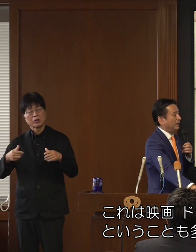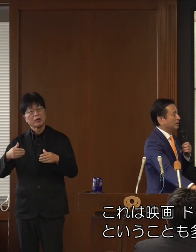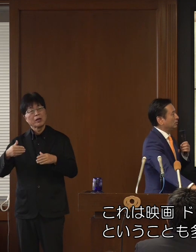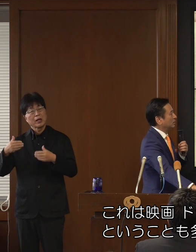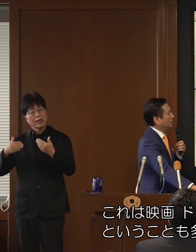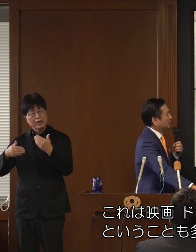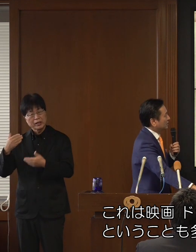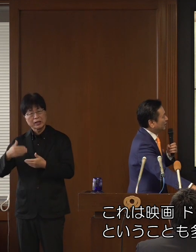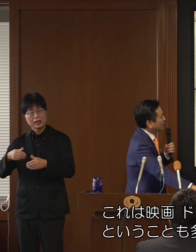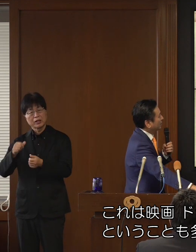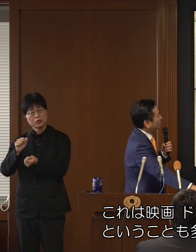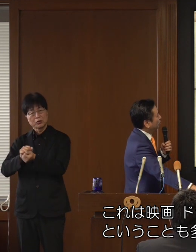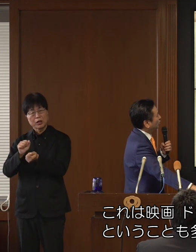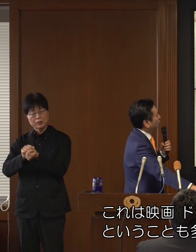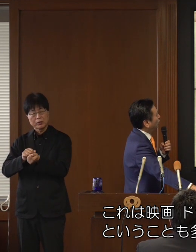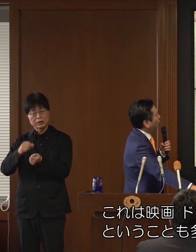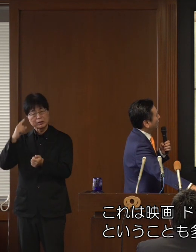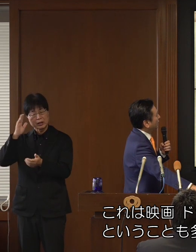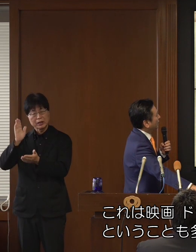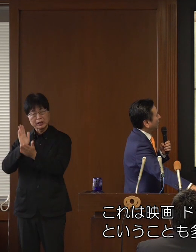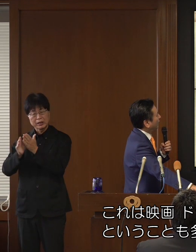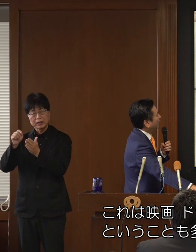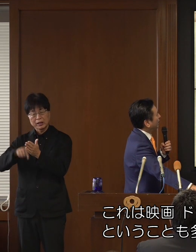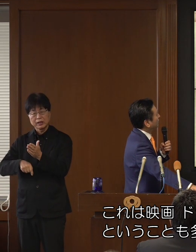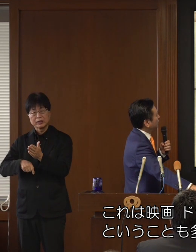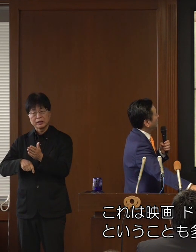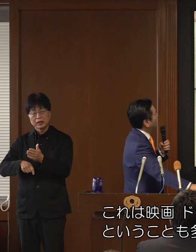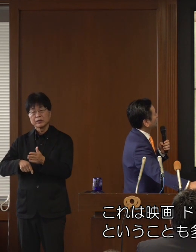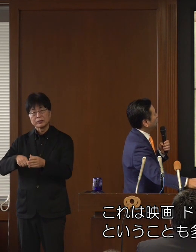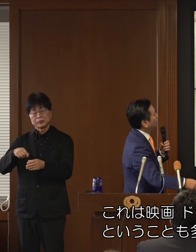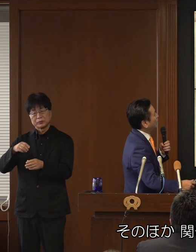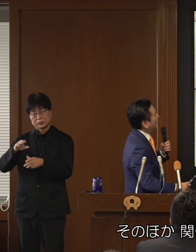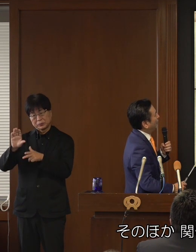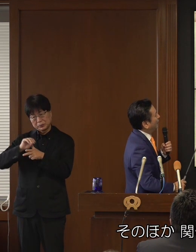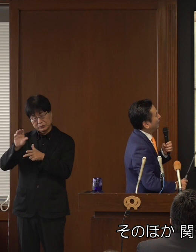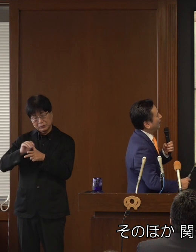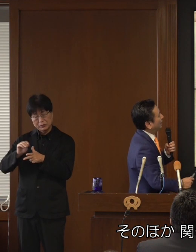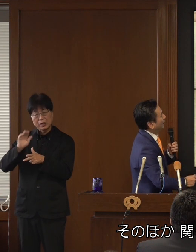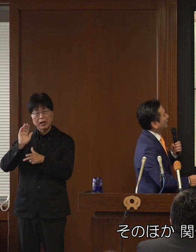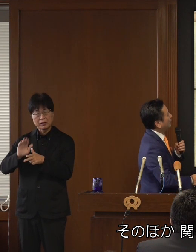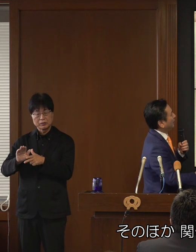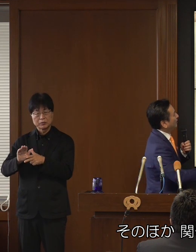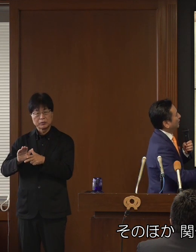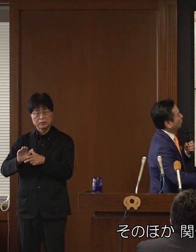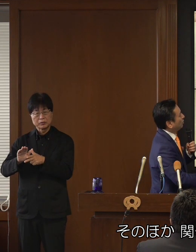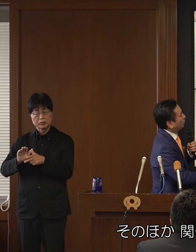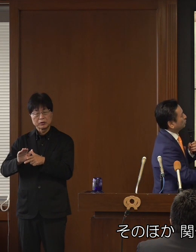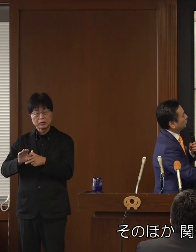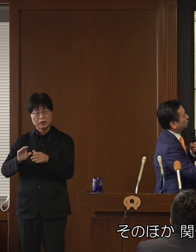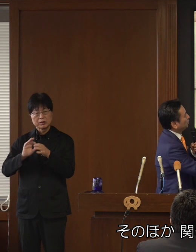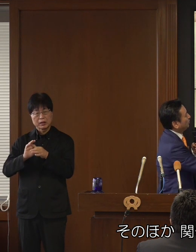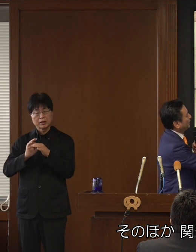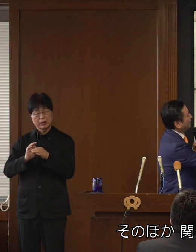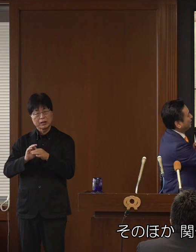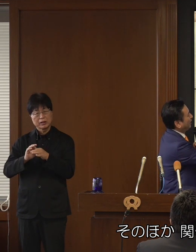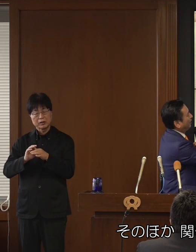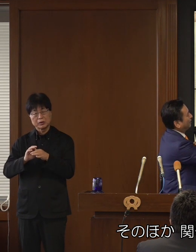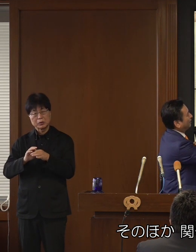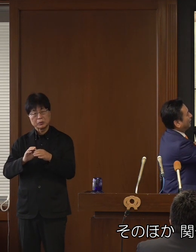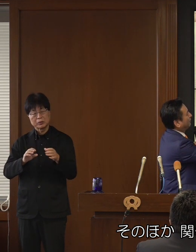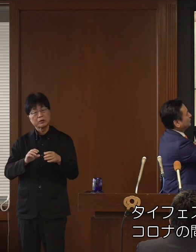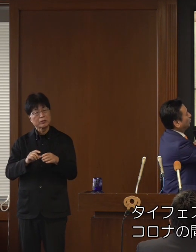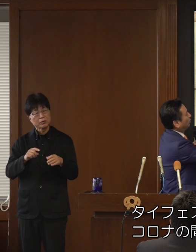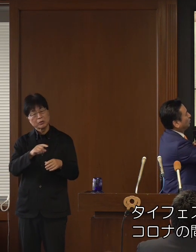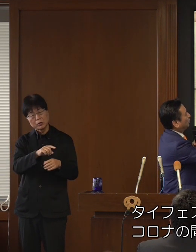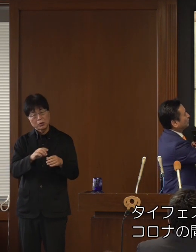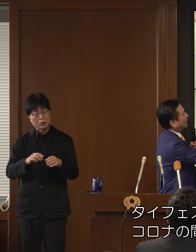で、撮影されているということも多かったわけであります。まあ、その他関係強化をずっと進めてきて、